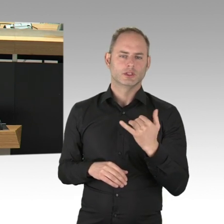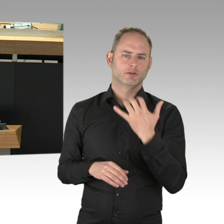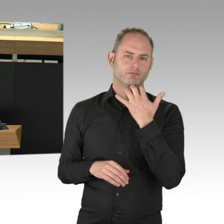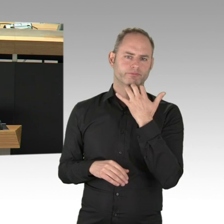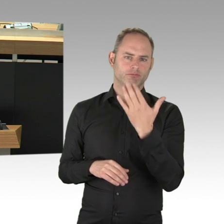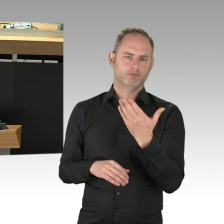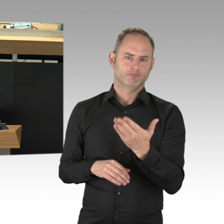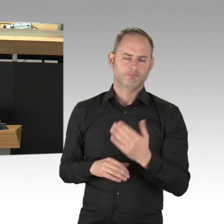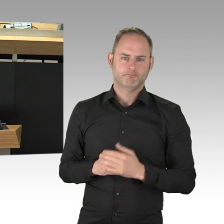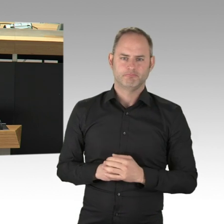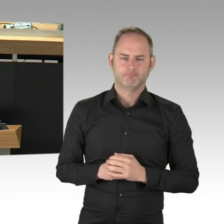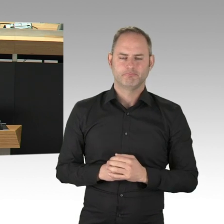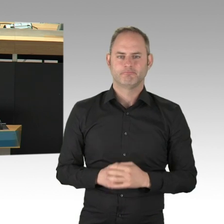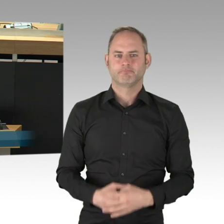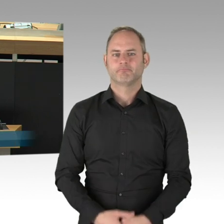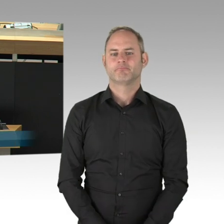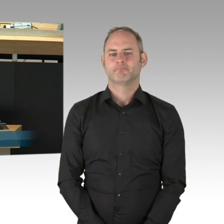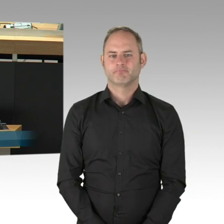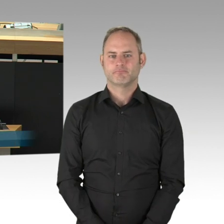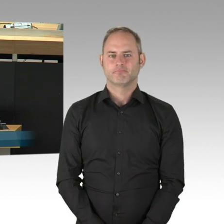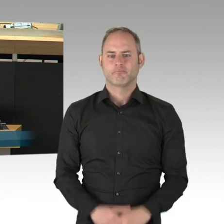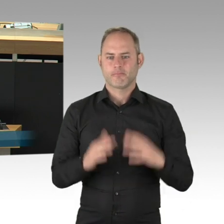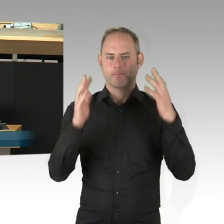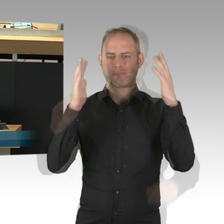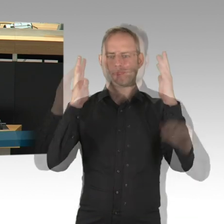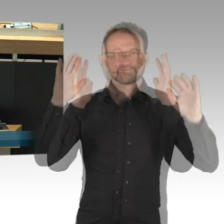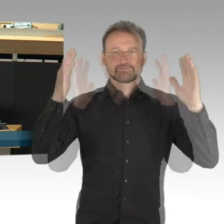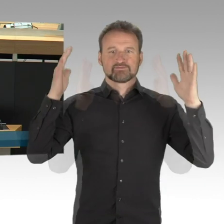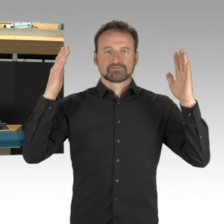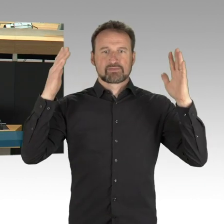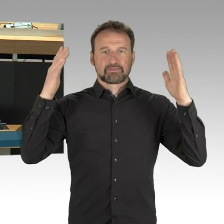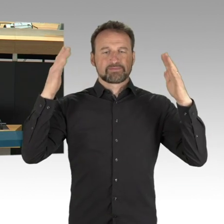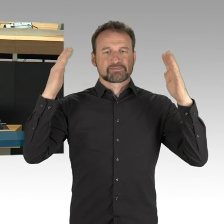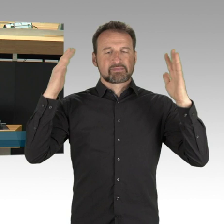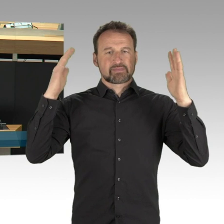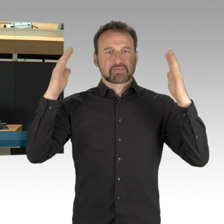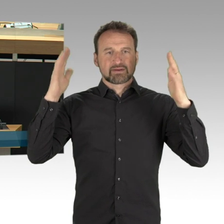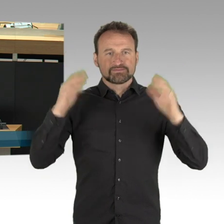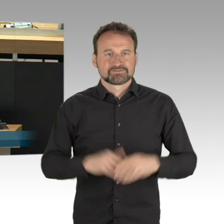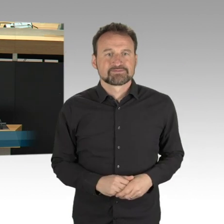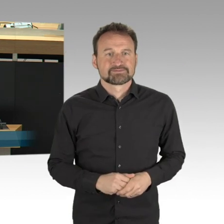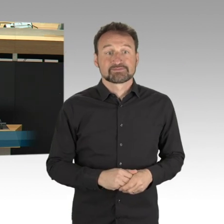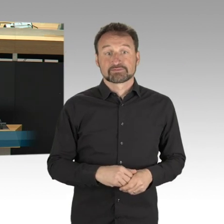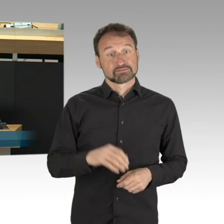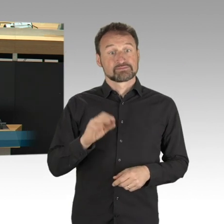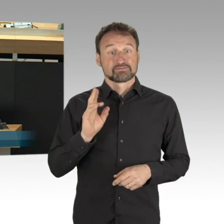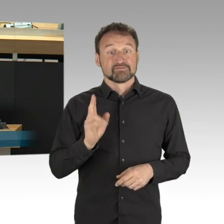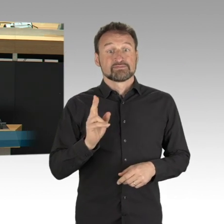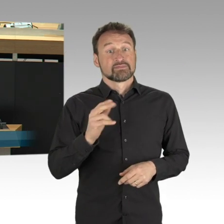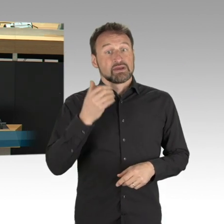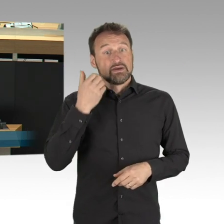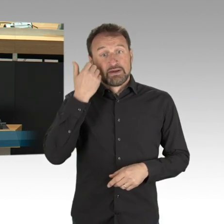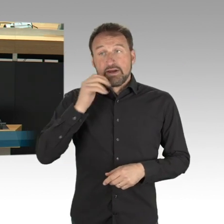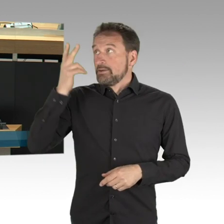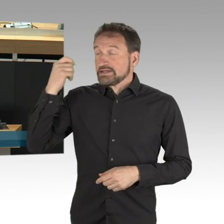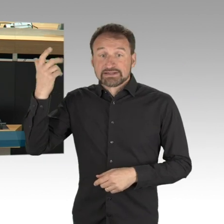hat. Antisemitische Vorfälle verbleiben damit in Berlin auf konstant hohem Niveau. Hinzu kommt, das muss man immer mitbedenken, sicherlich noch